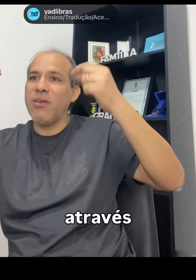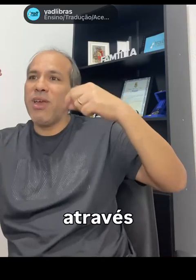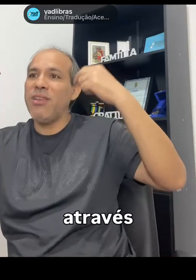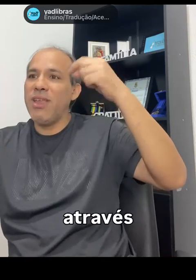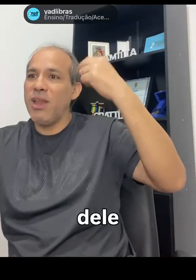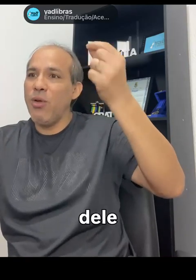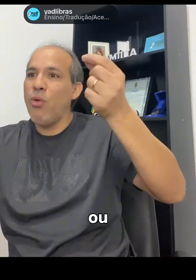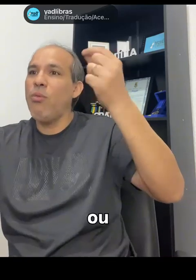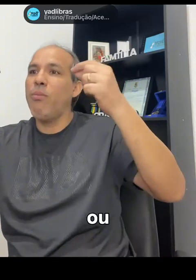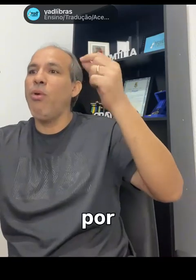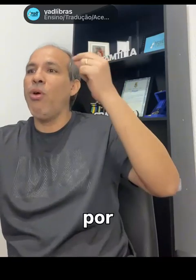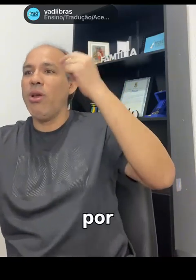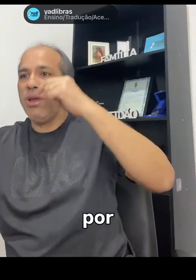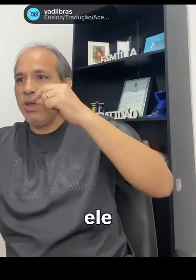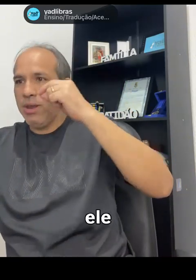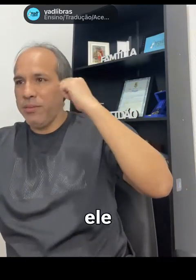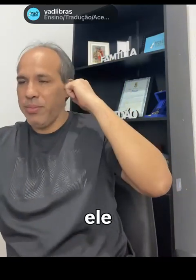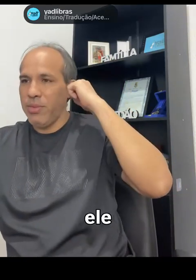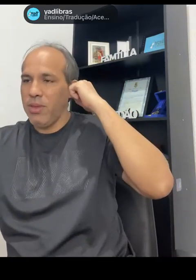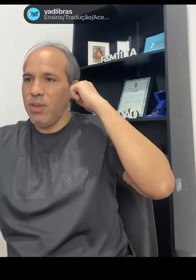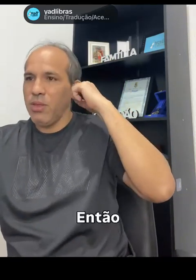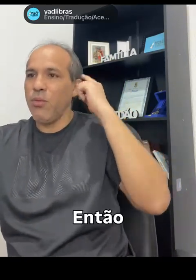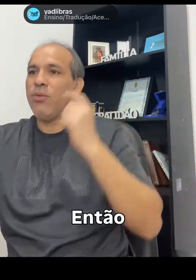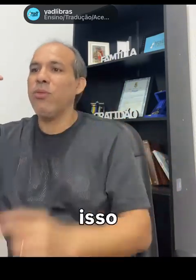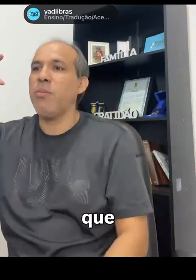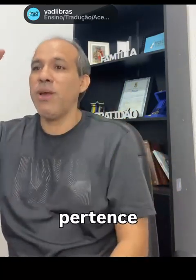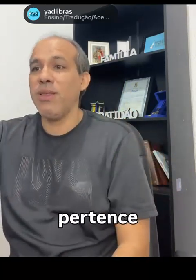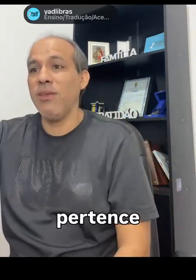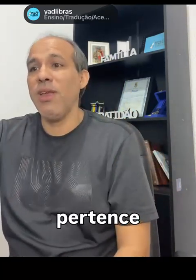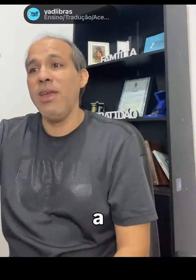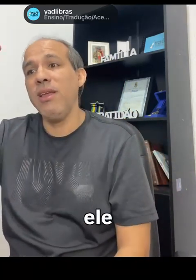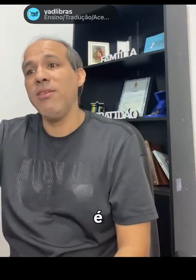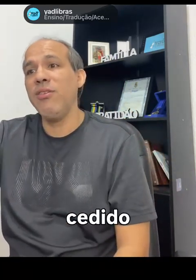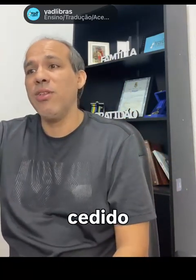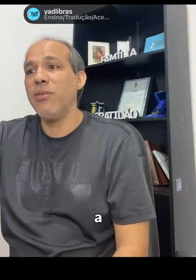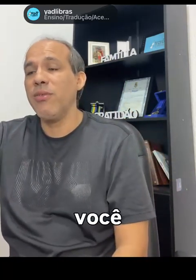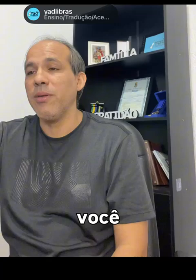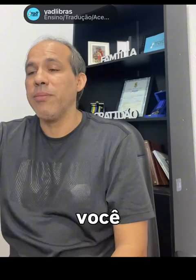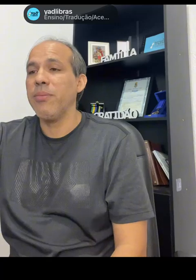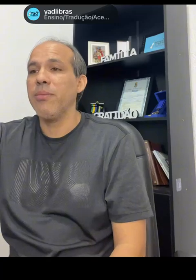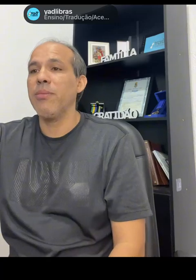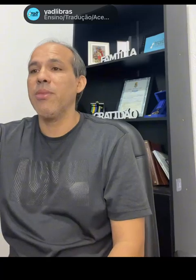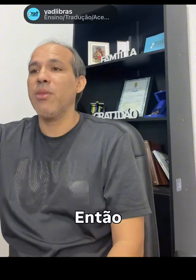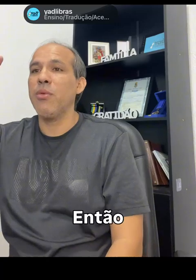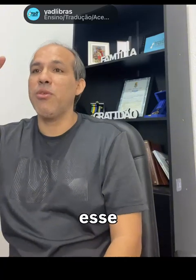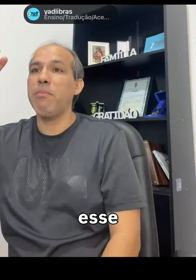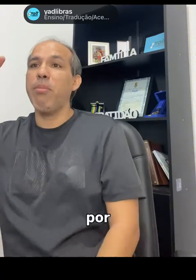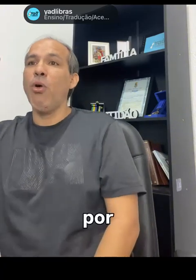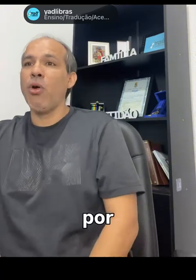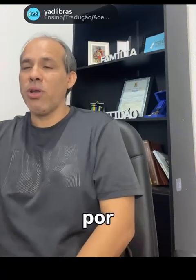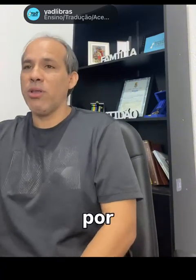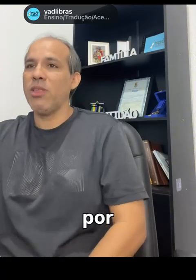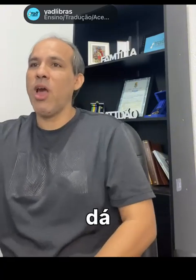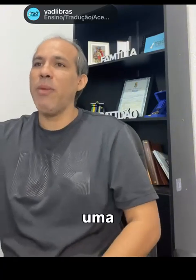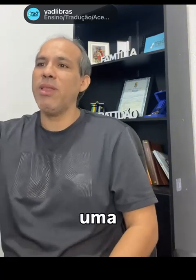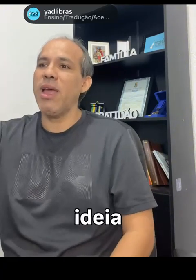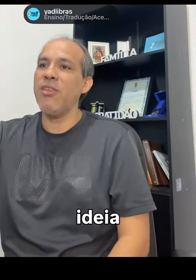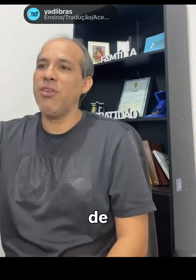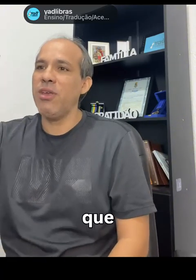através dele ou por ele. Então, isso que pertence a ele é cedido a você. Então, esse por dá uma ideia de que